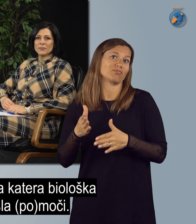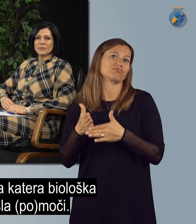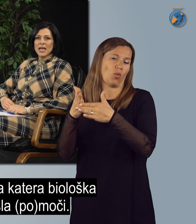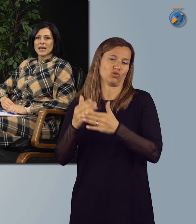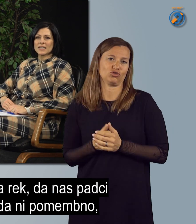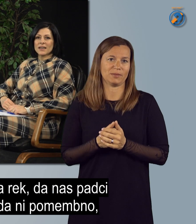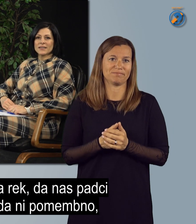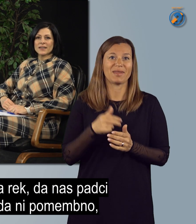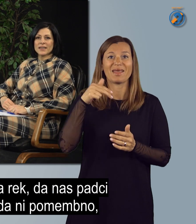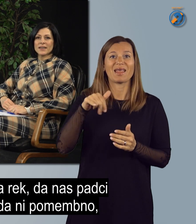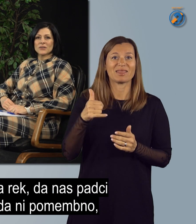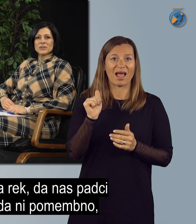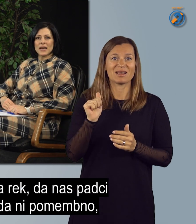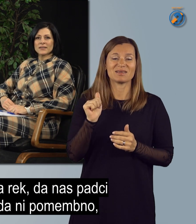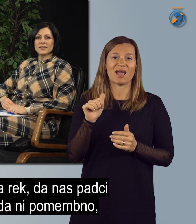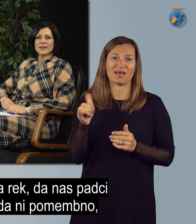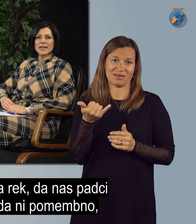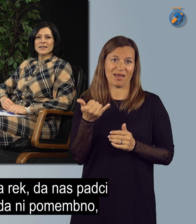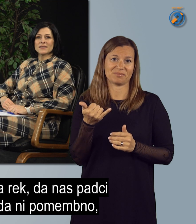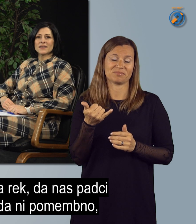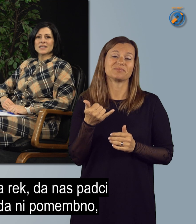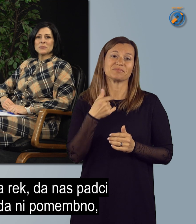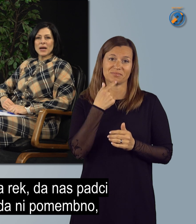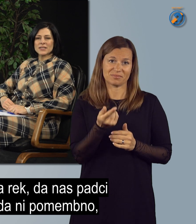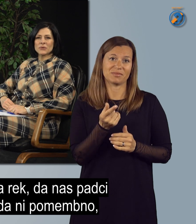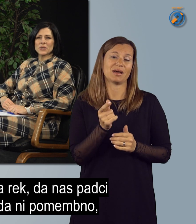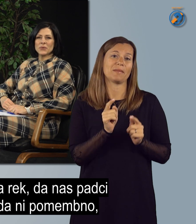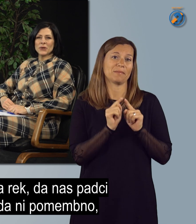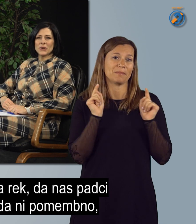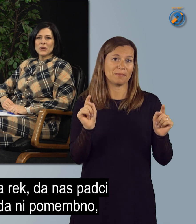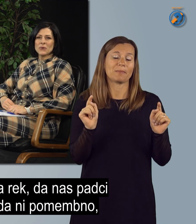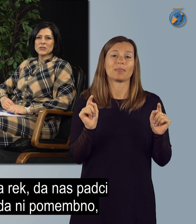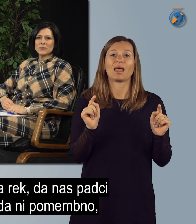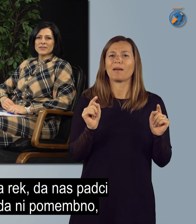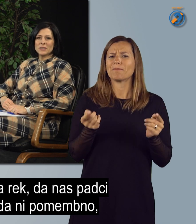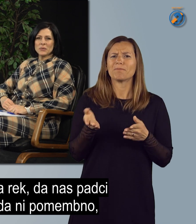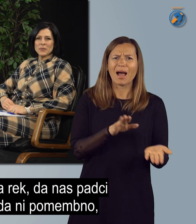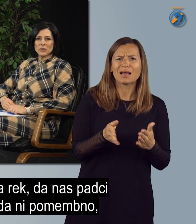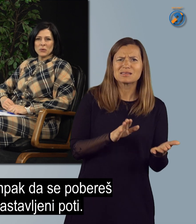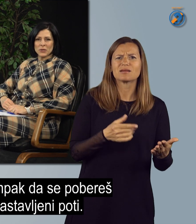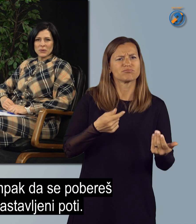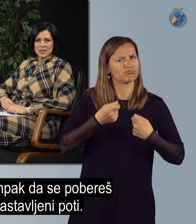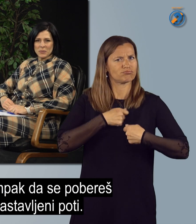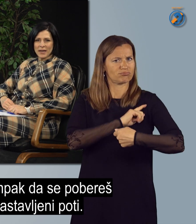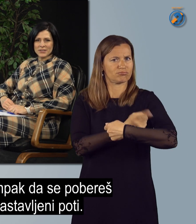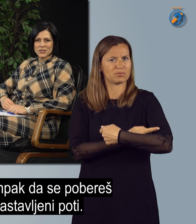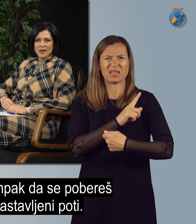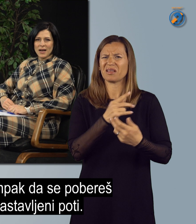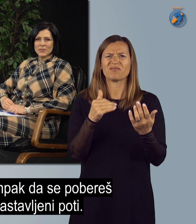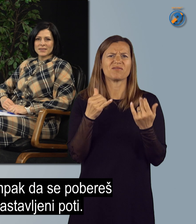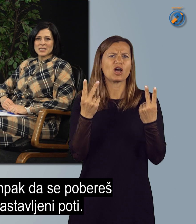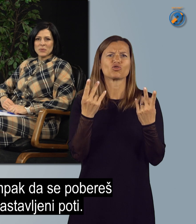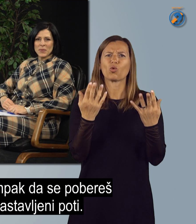pomoči. Natalija je udejanjila rek, da nas padci ukrepijo, oziroma da ni pomembno, kolikokrat